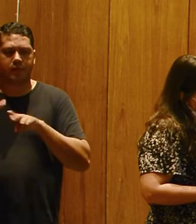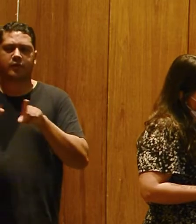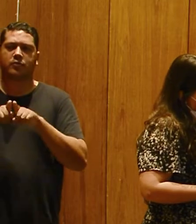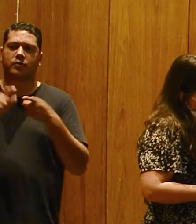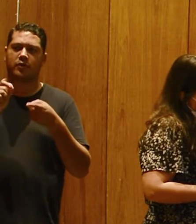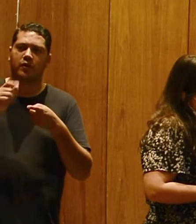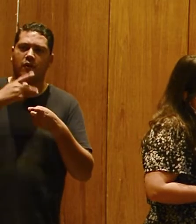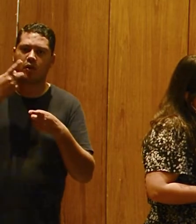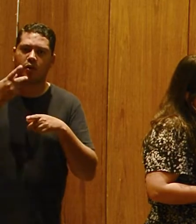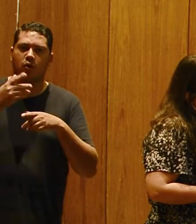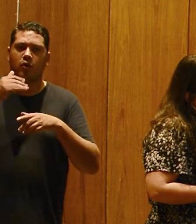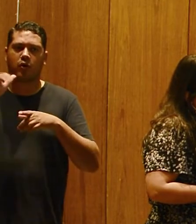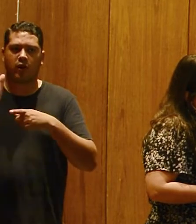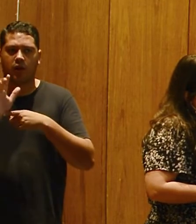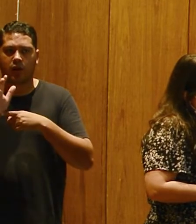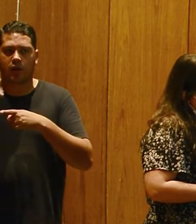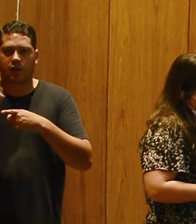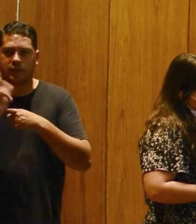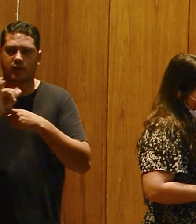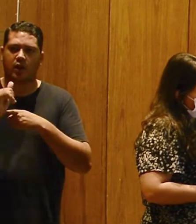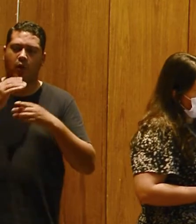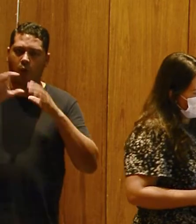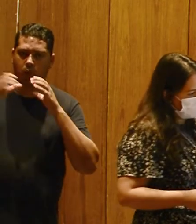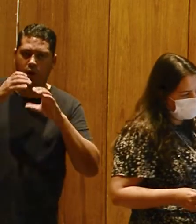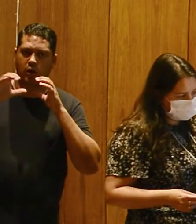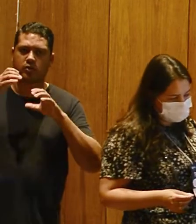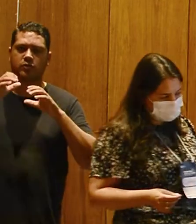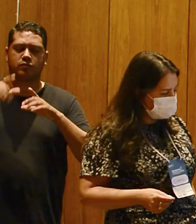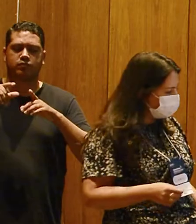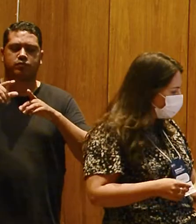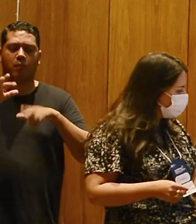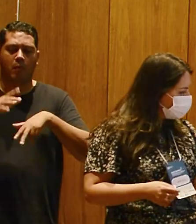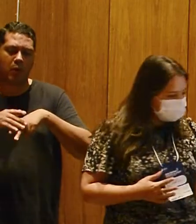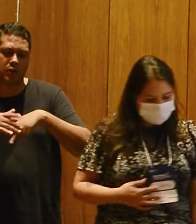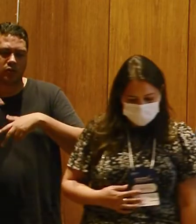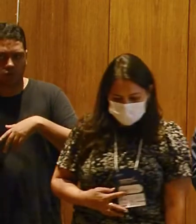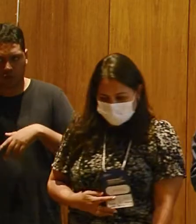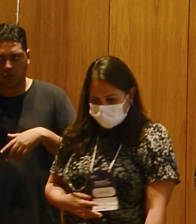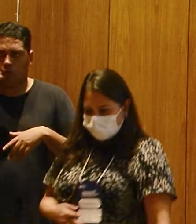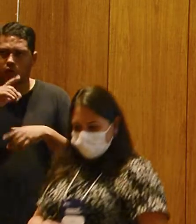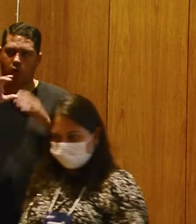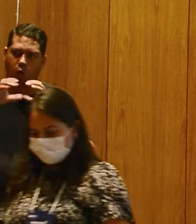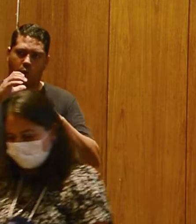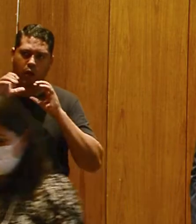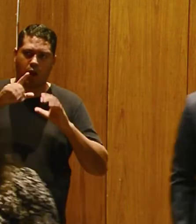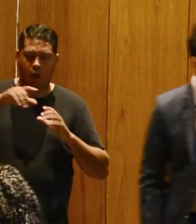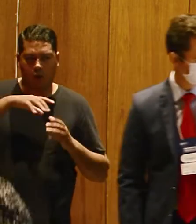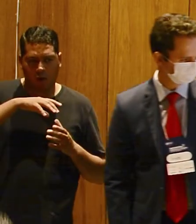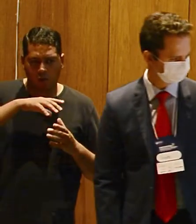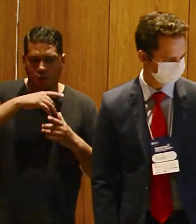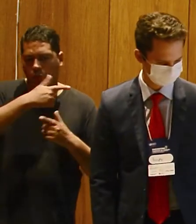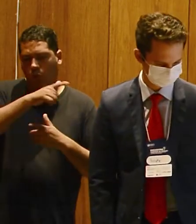estratégias de comunicação é muito importante para esse paciente se colocar no seu dia a dia, para ele conseguir se comunicar com o mundo.